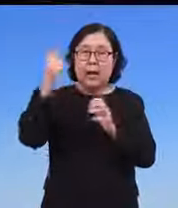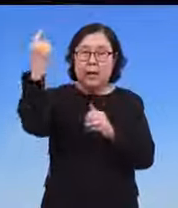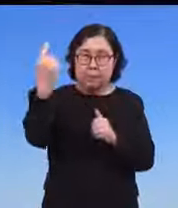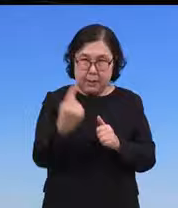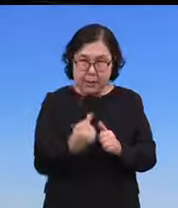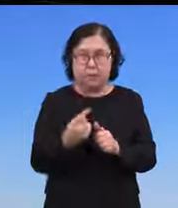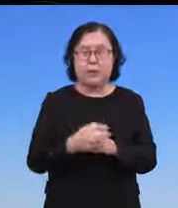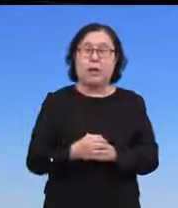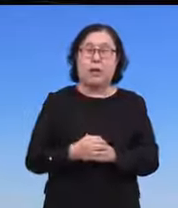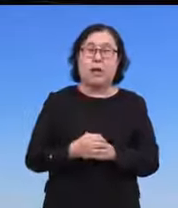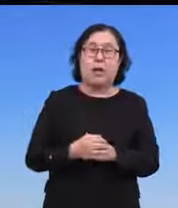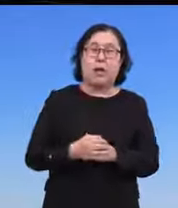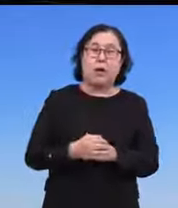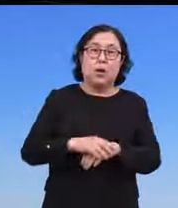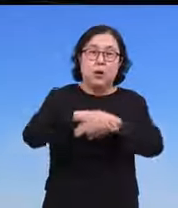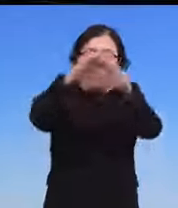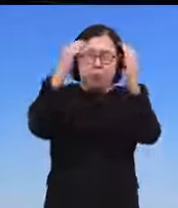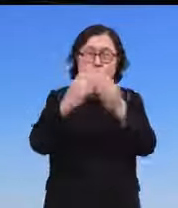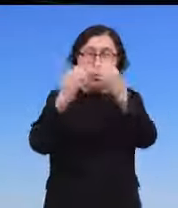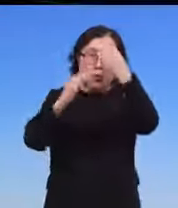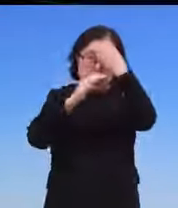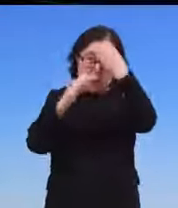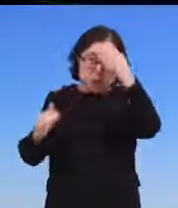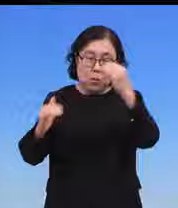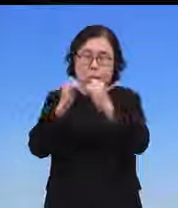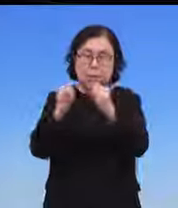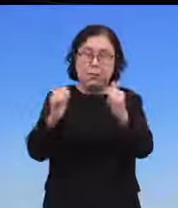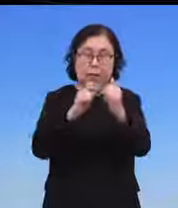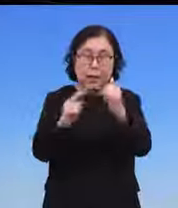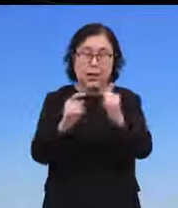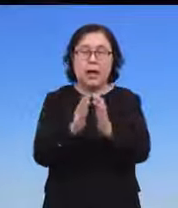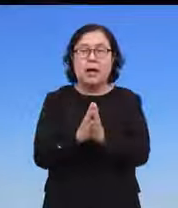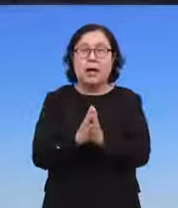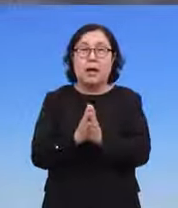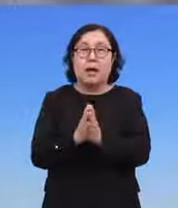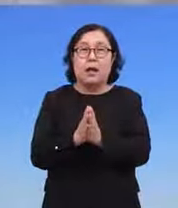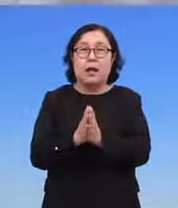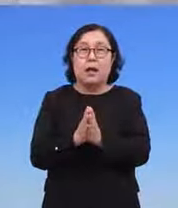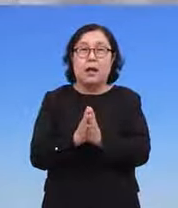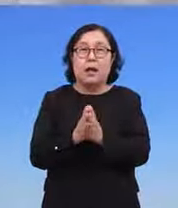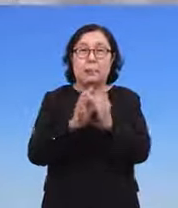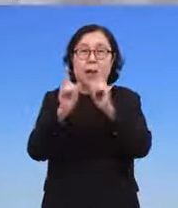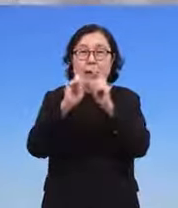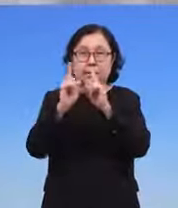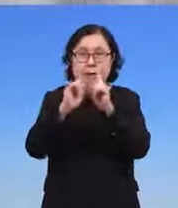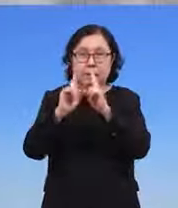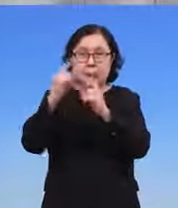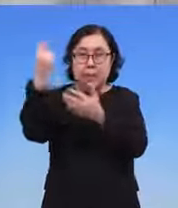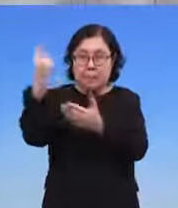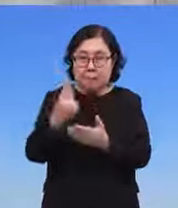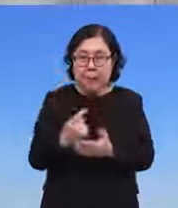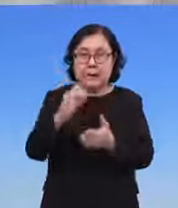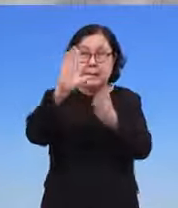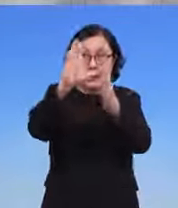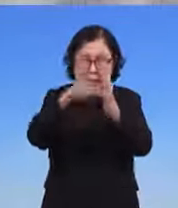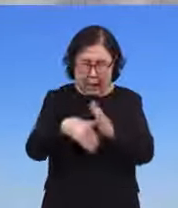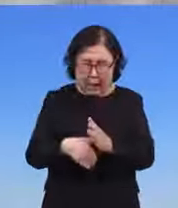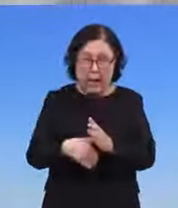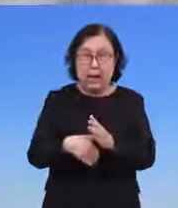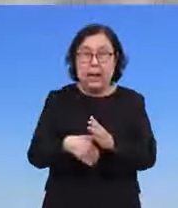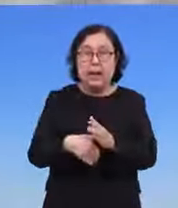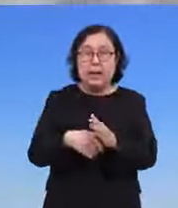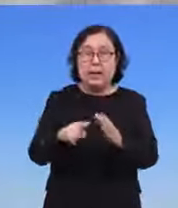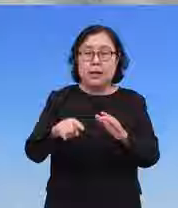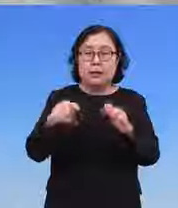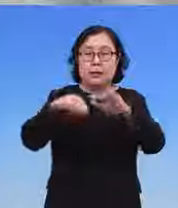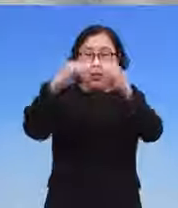일만수도 파송 운동은 축제처럼 진행될 줄로 믿습니다. 인간의 얄팍한 생각이 아니라 하나님의 말씀이 이